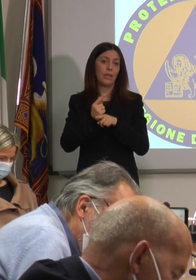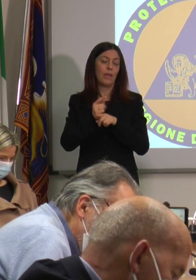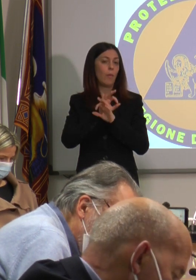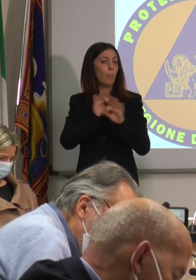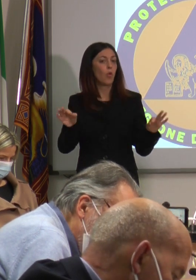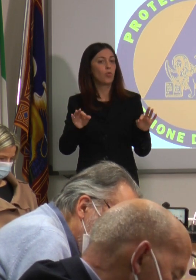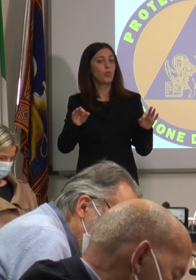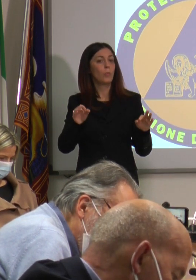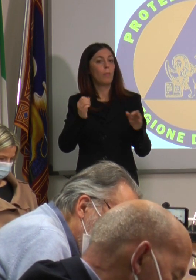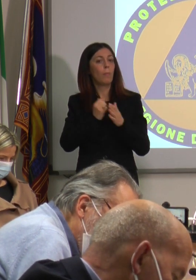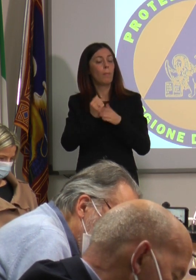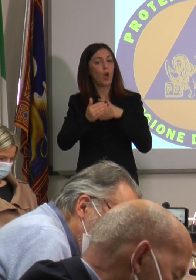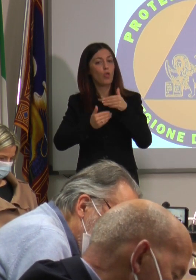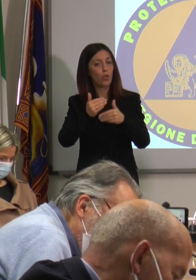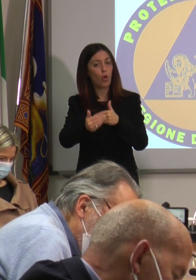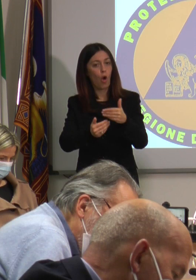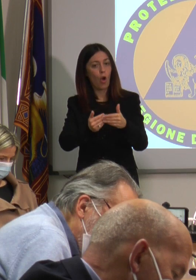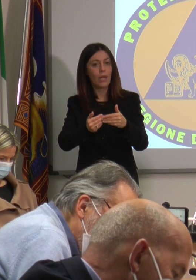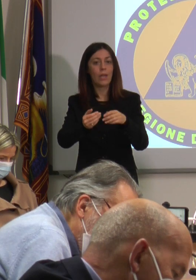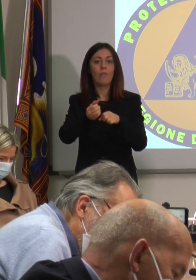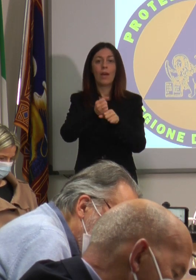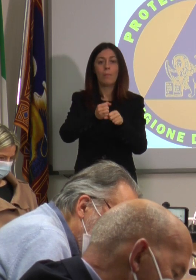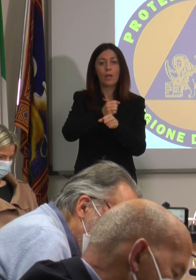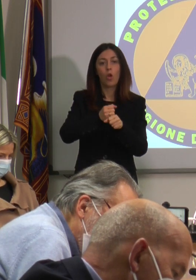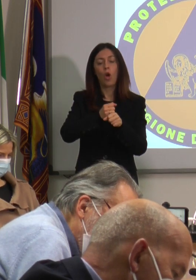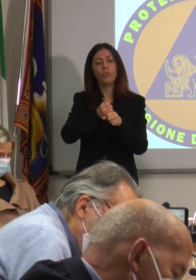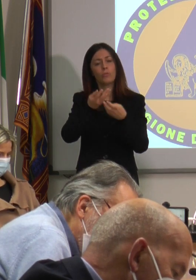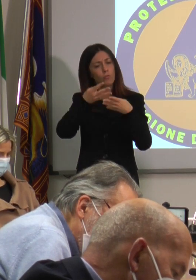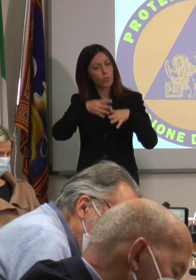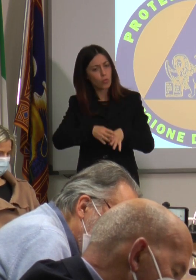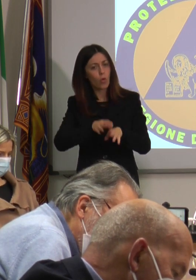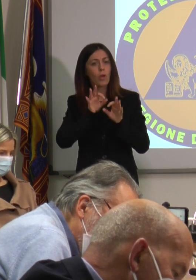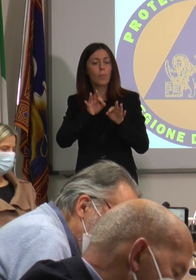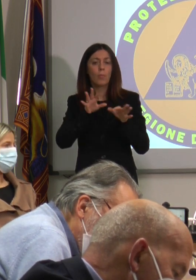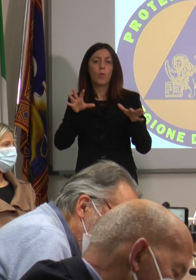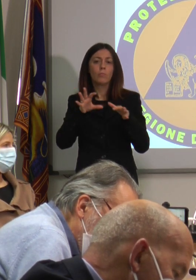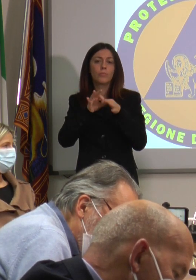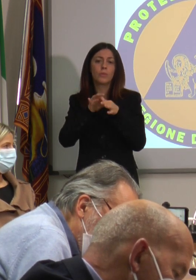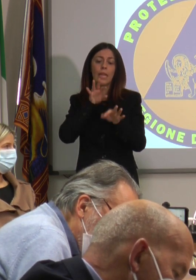di cura efficienti per la terapia domiciliare nei primi giorni.